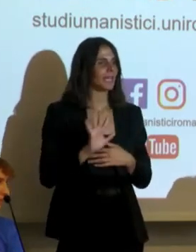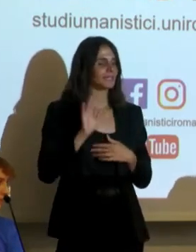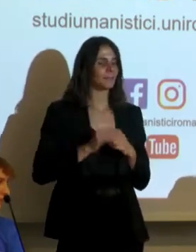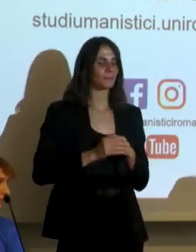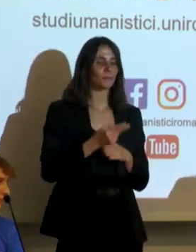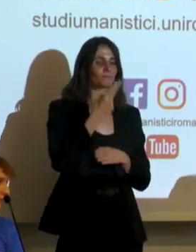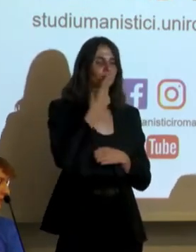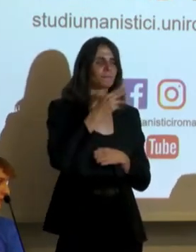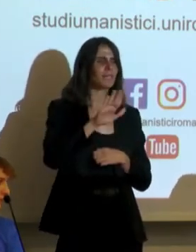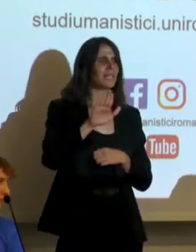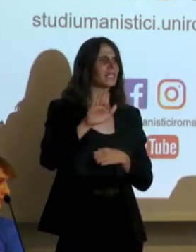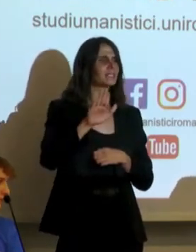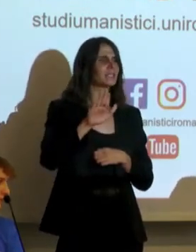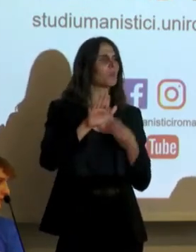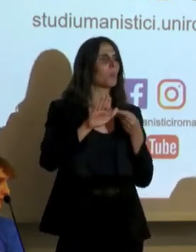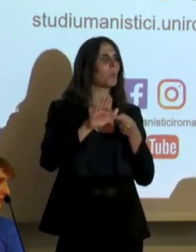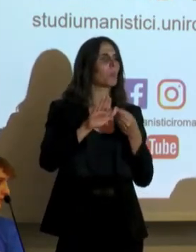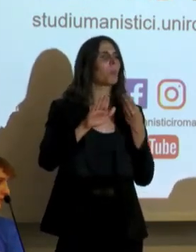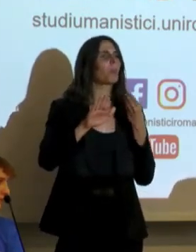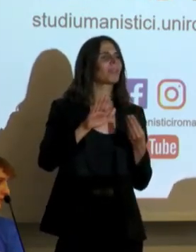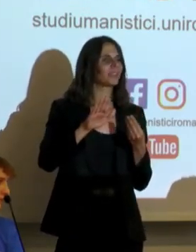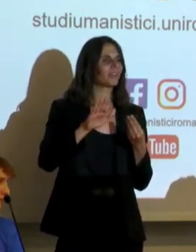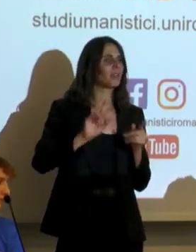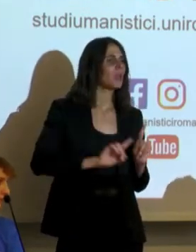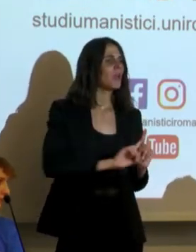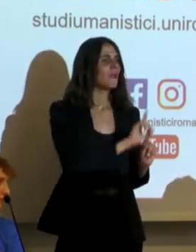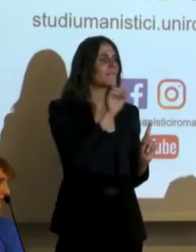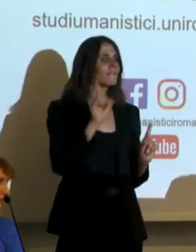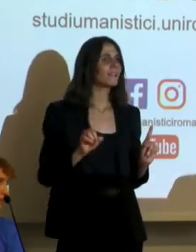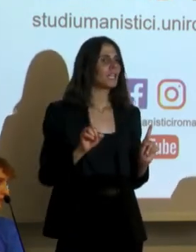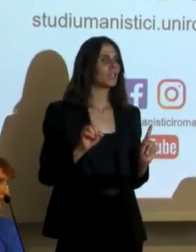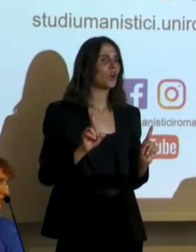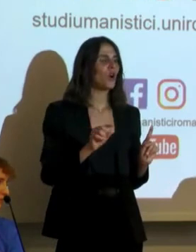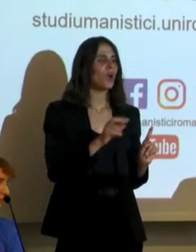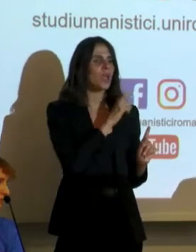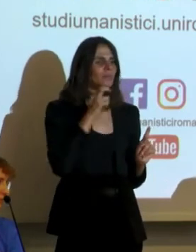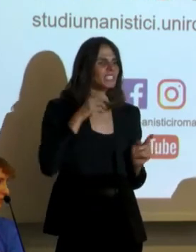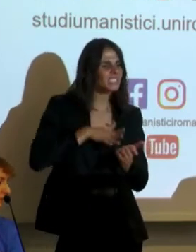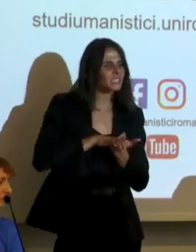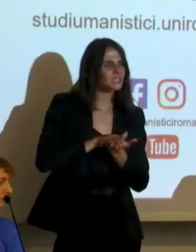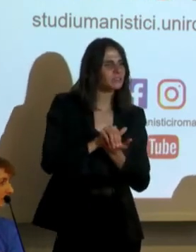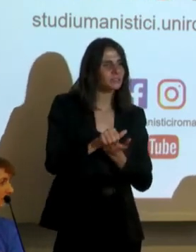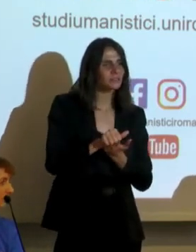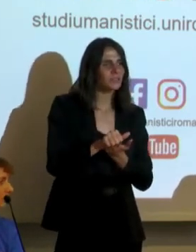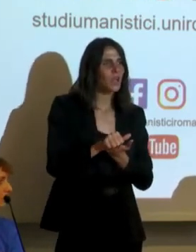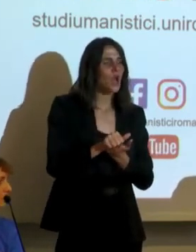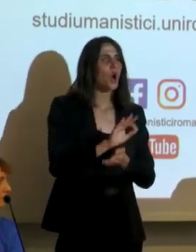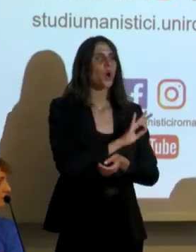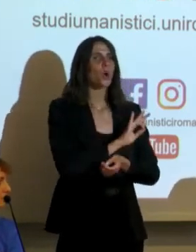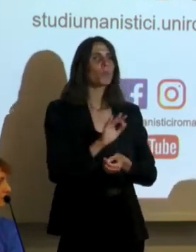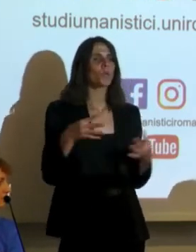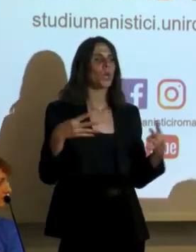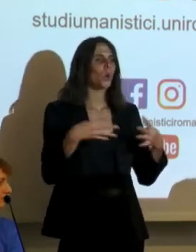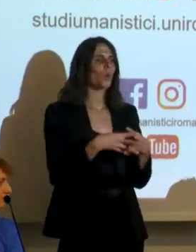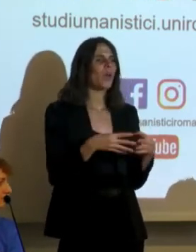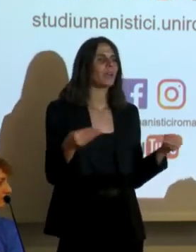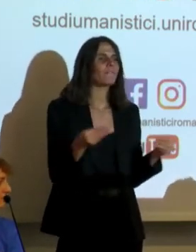si è fatto, come è stato possibile arrivare alla Shoah, come è scoppiata la guerra fredda, sono tutte domande